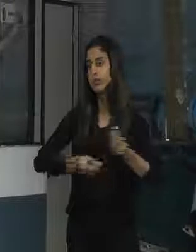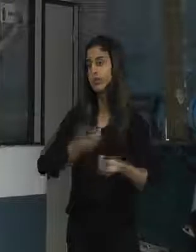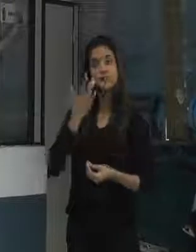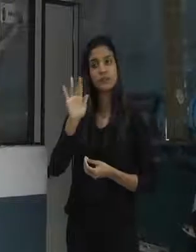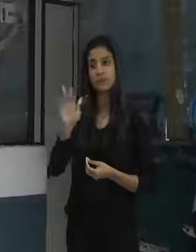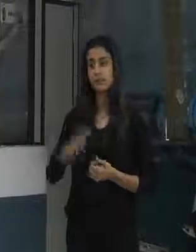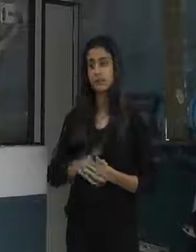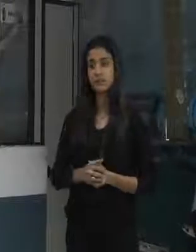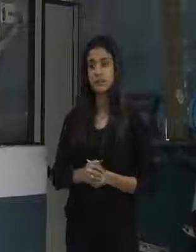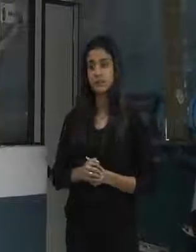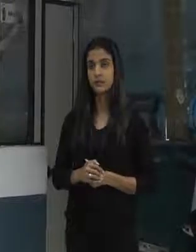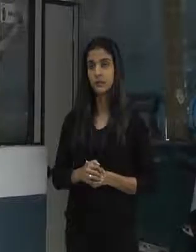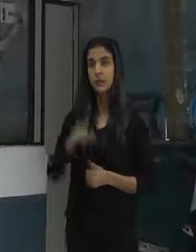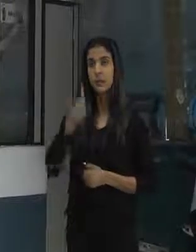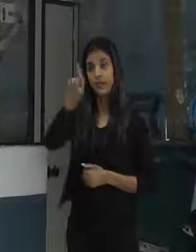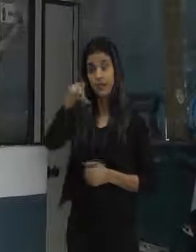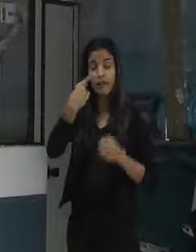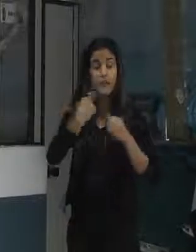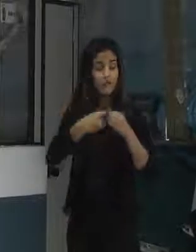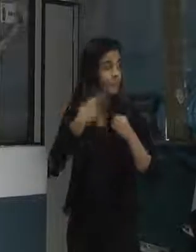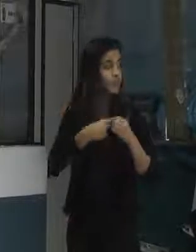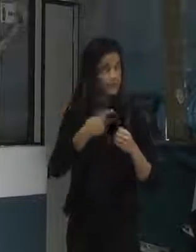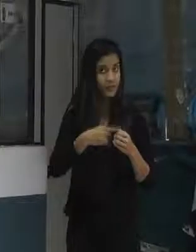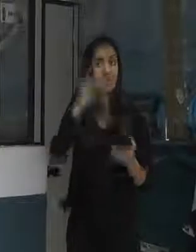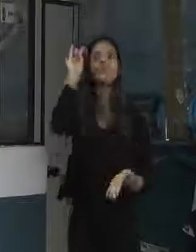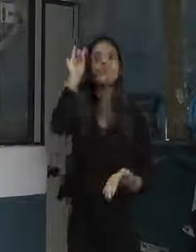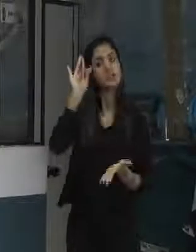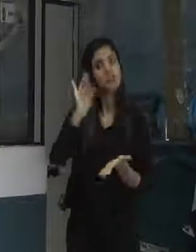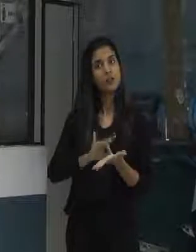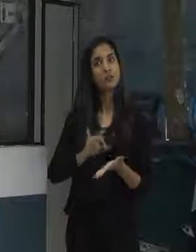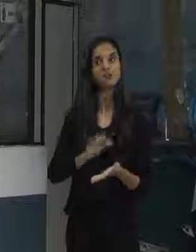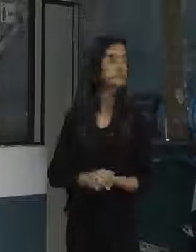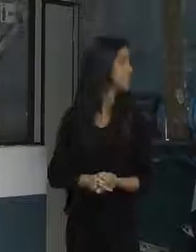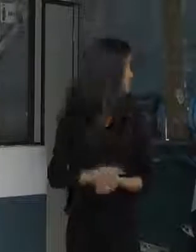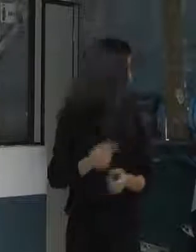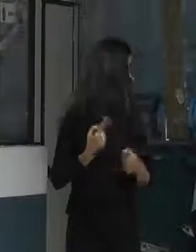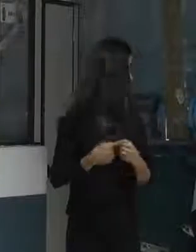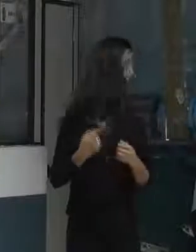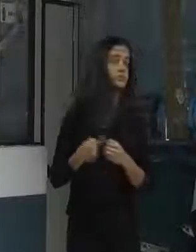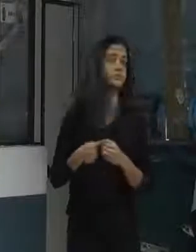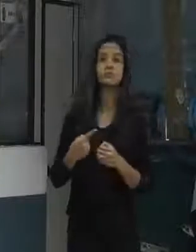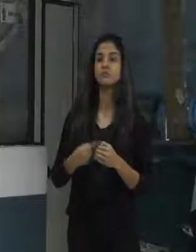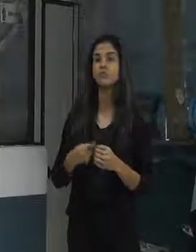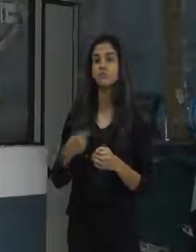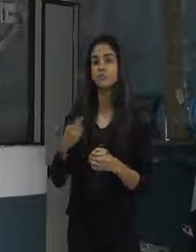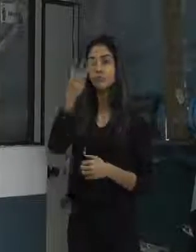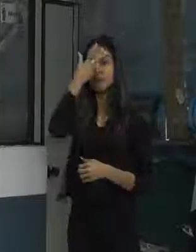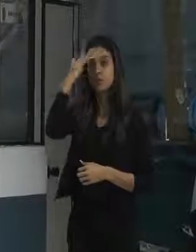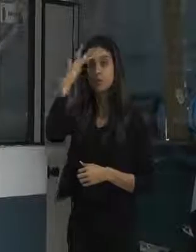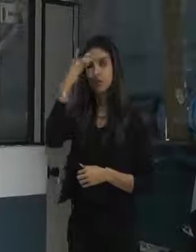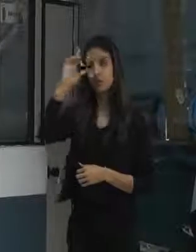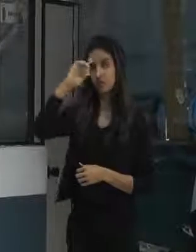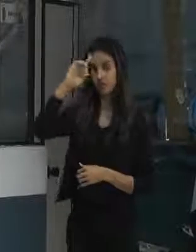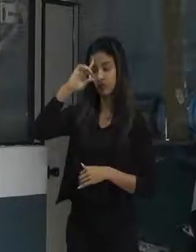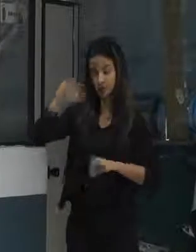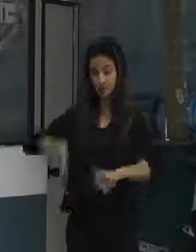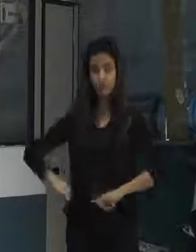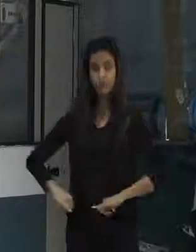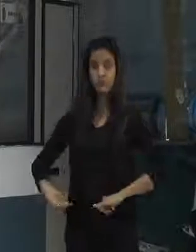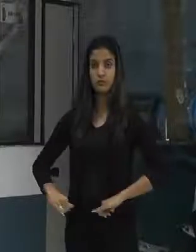senhores, é a cidade real. É a cidade onde as pessoas no dia a dia estão